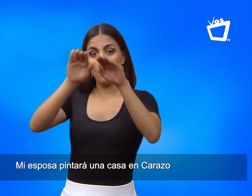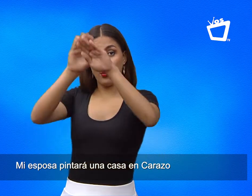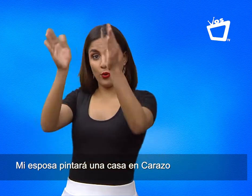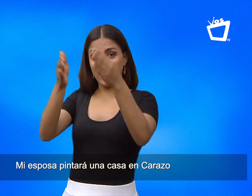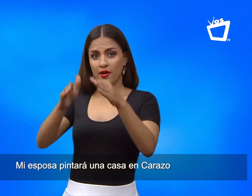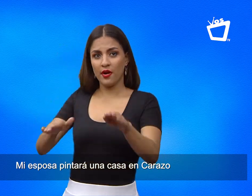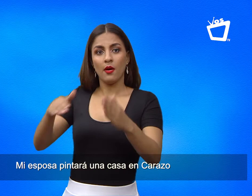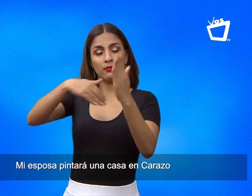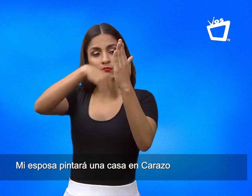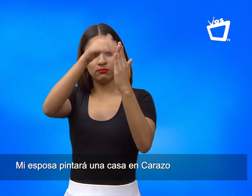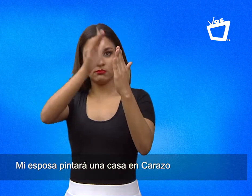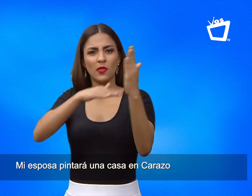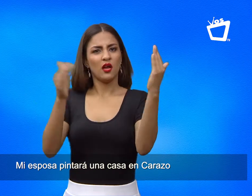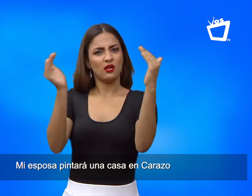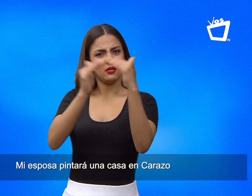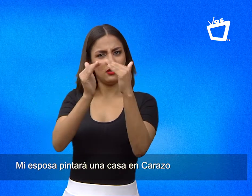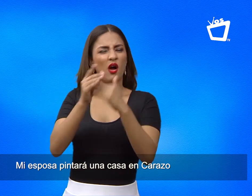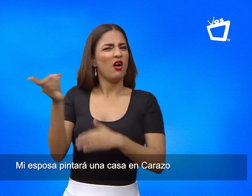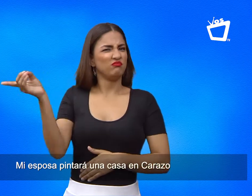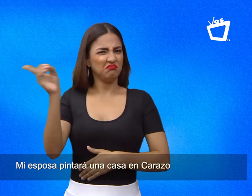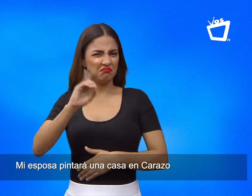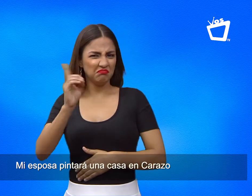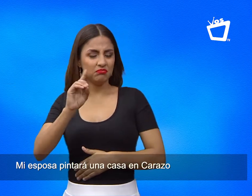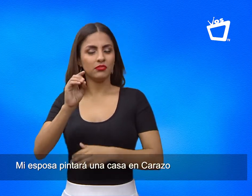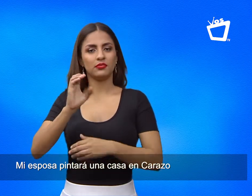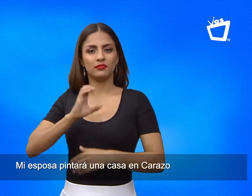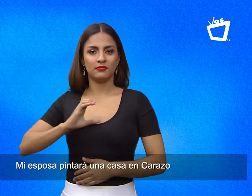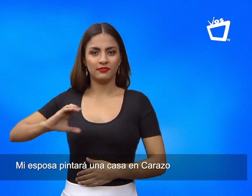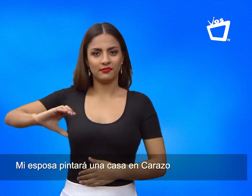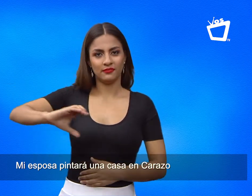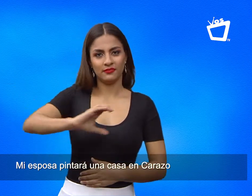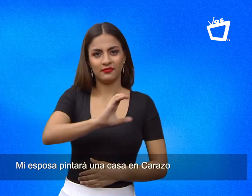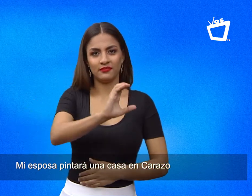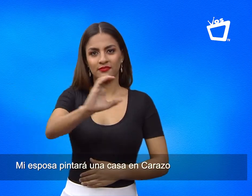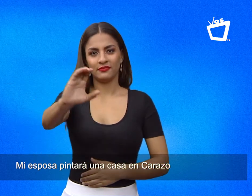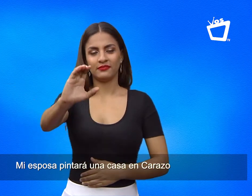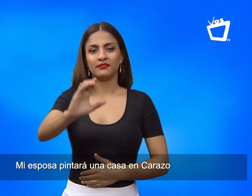Mi esposa pintará una casa en Carazo.